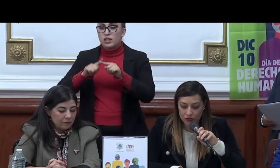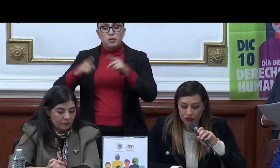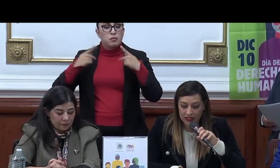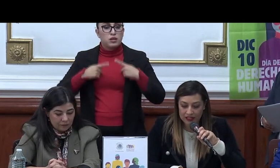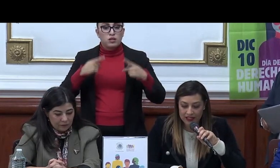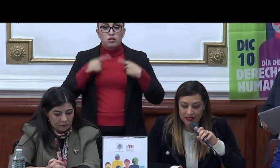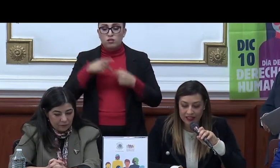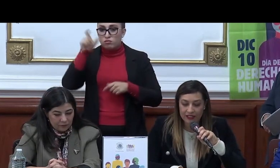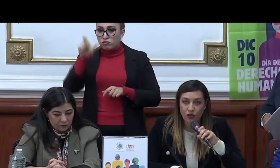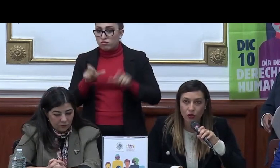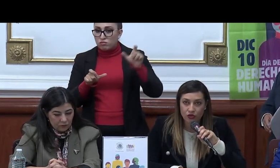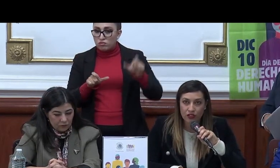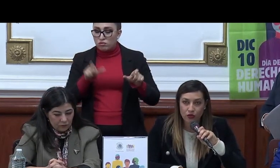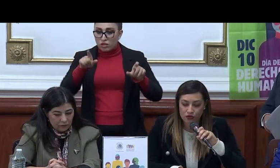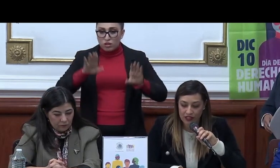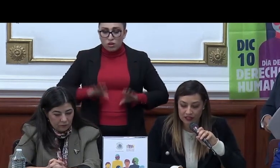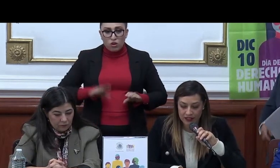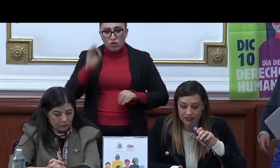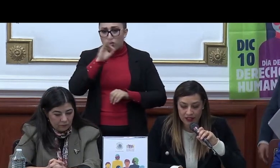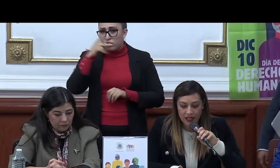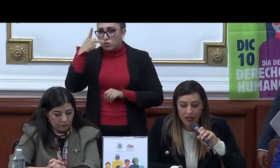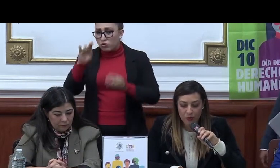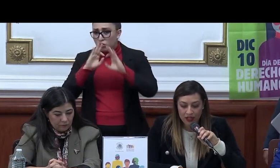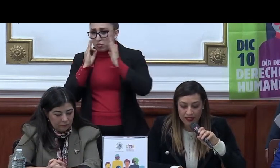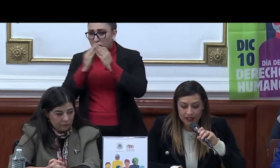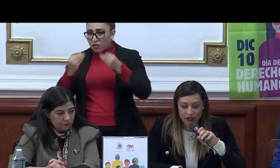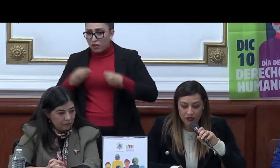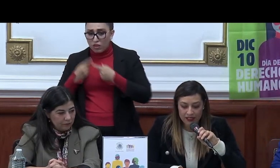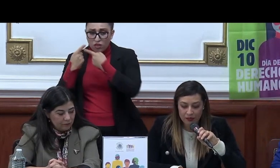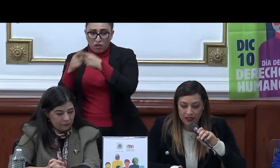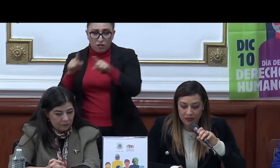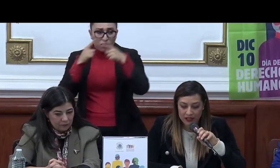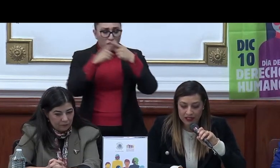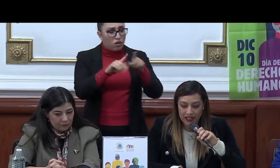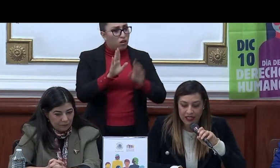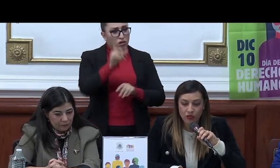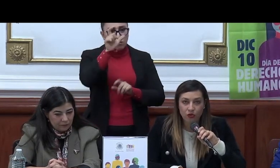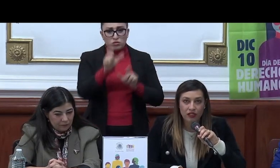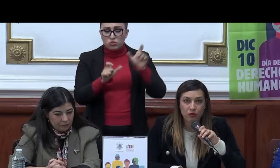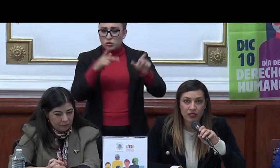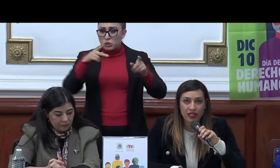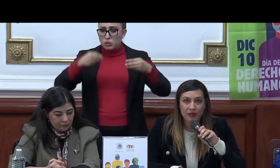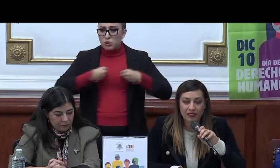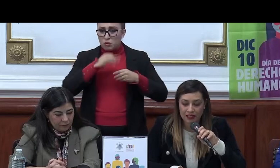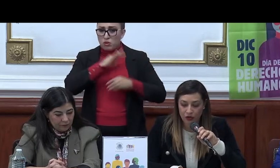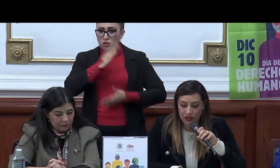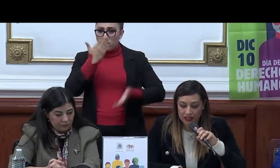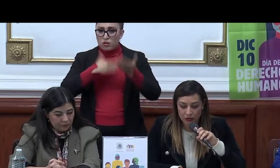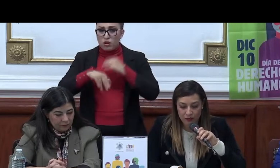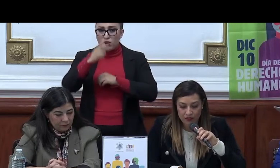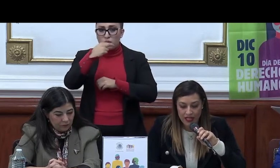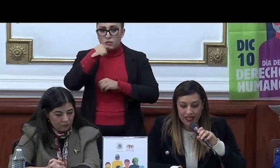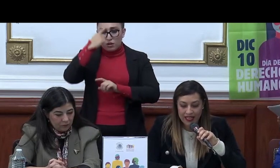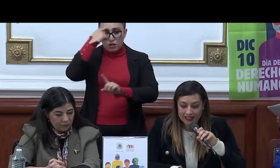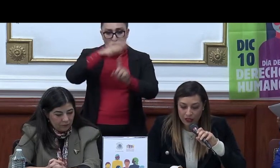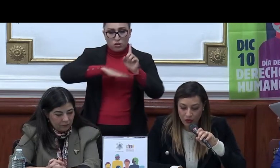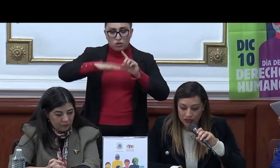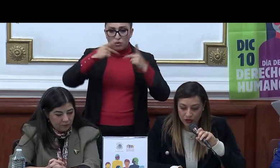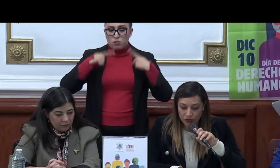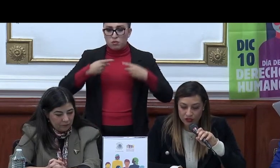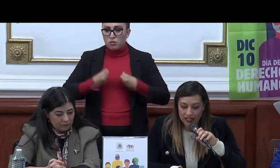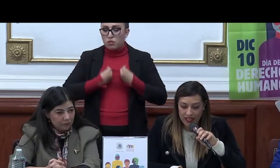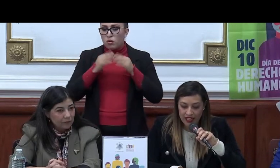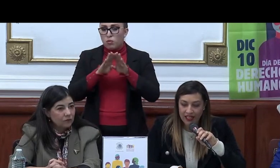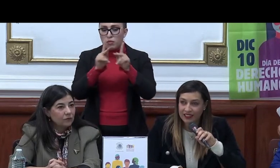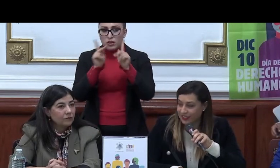independientemente de sus características o circunstancias, pueda desarrollarse plenamente y contribuir al bienestar colectivo. Que este